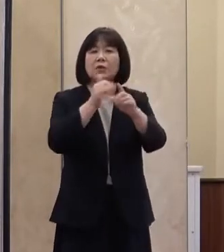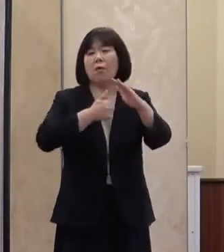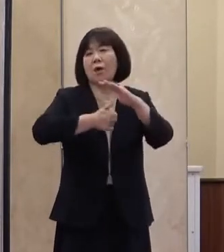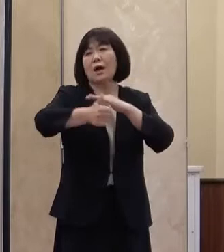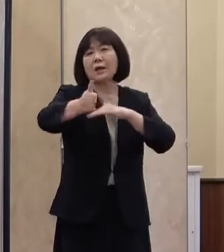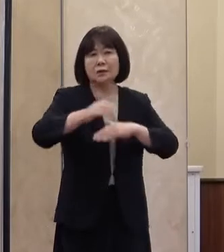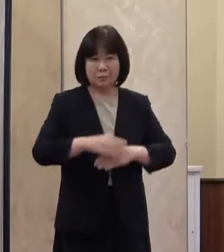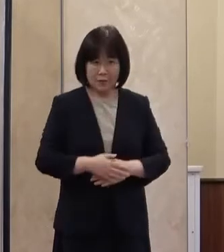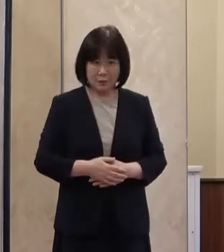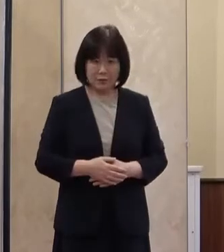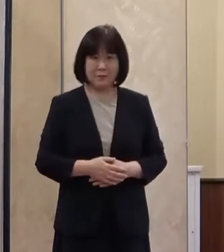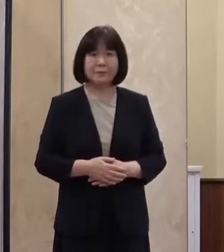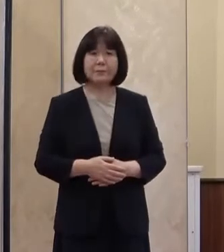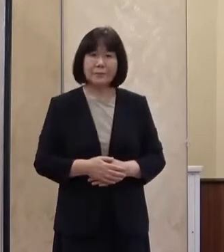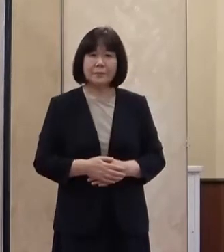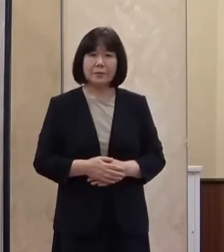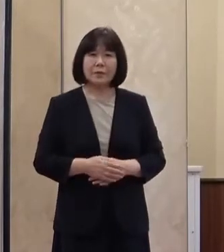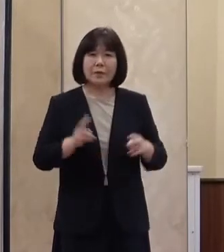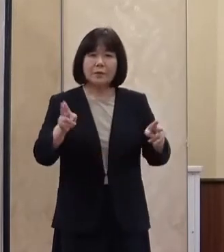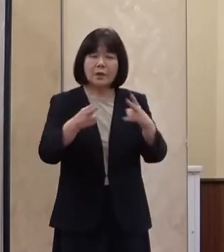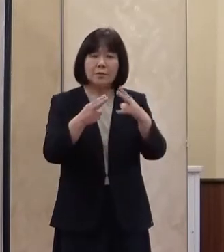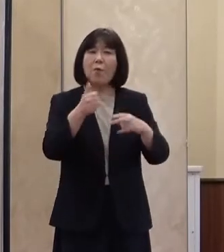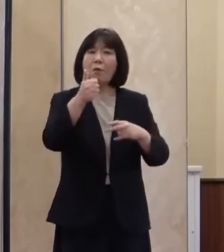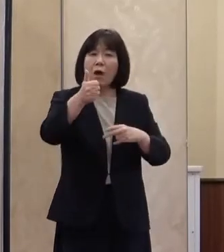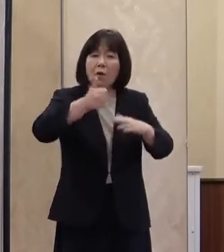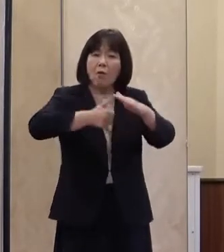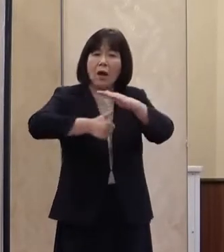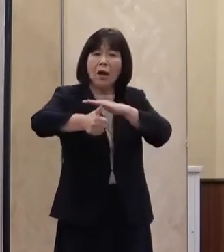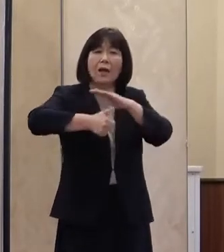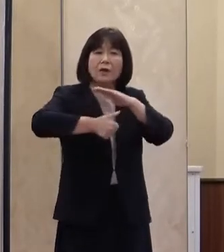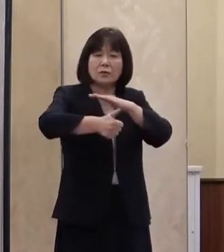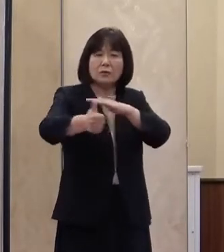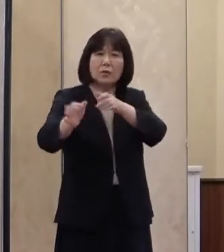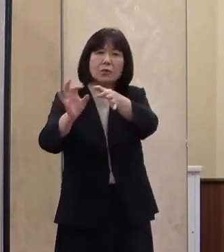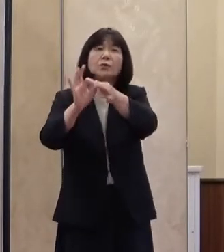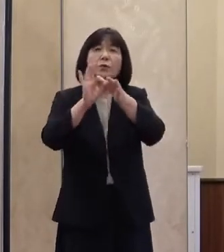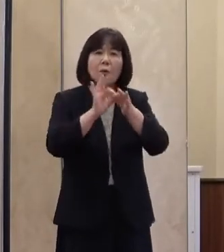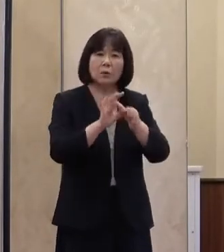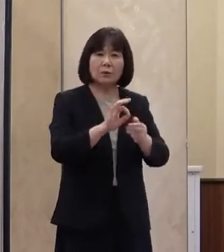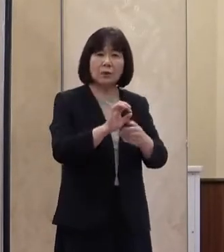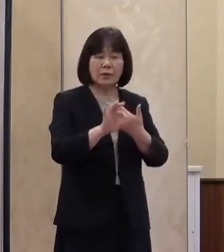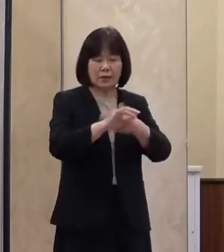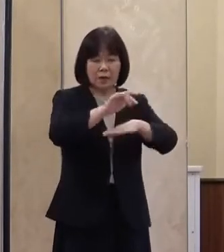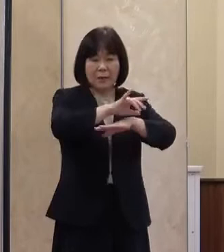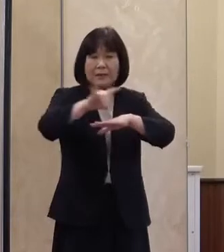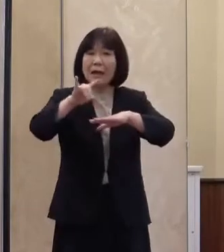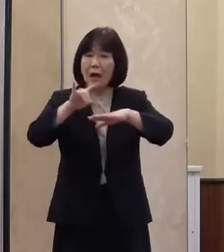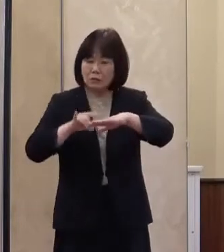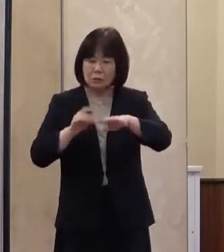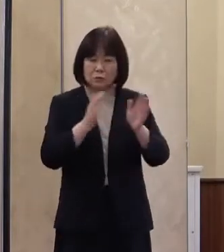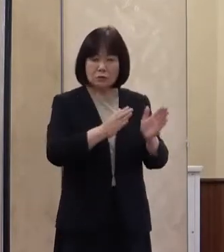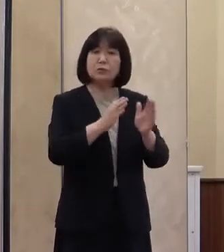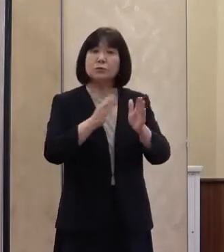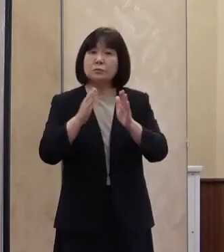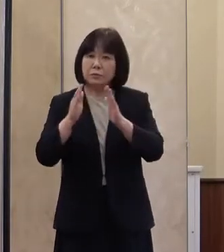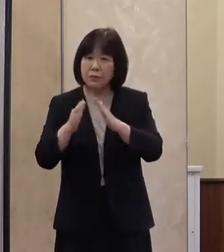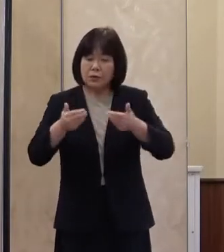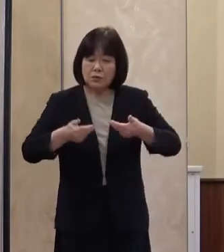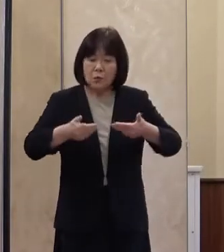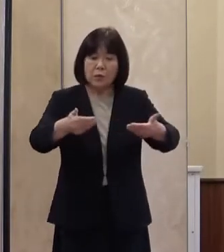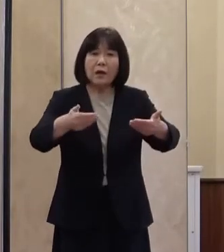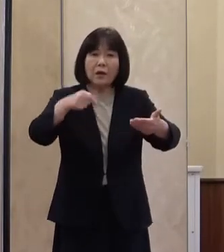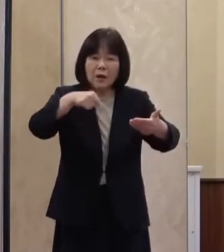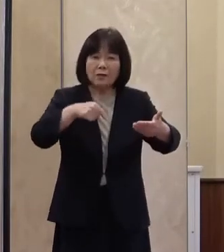街その専門家を派遣することによって、いろんな企画であったり準備であったり、その商店街として取り